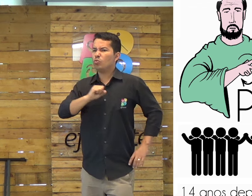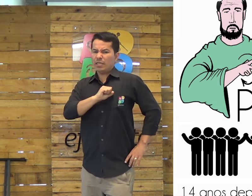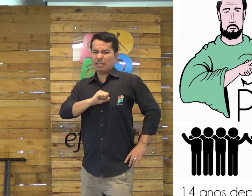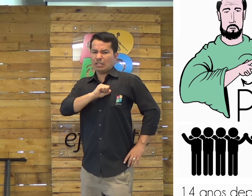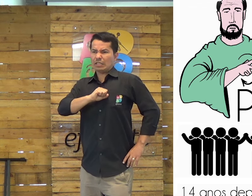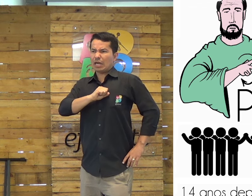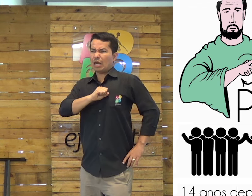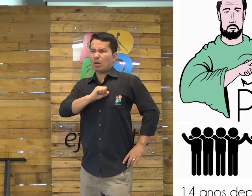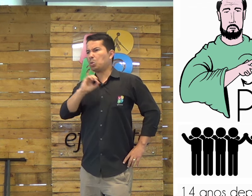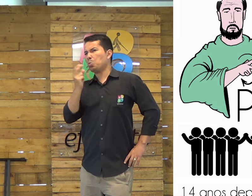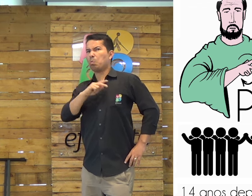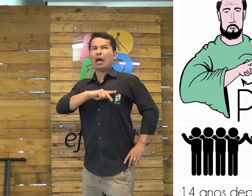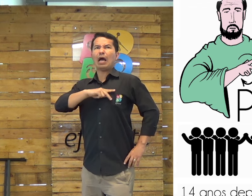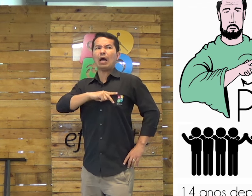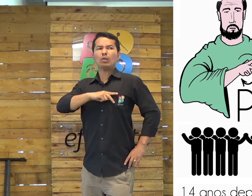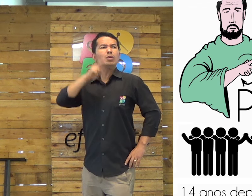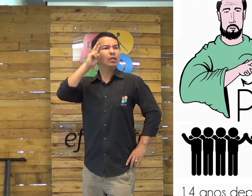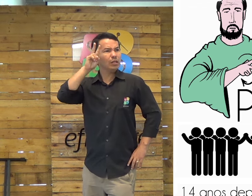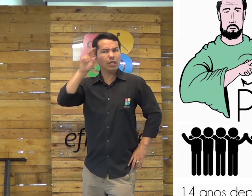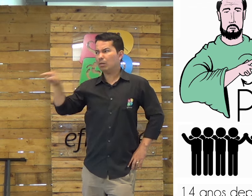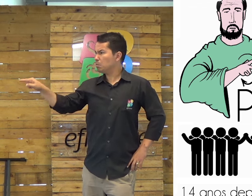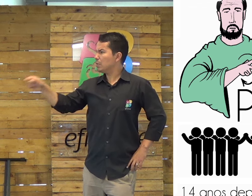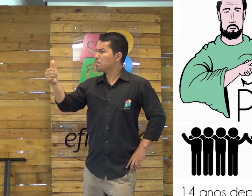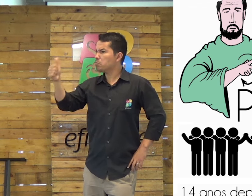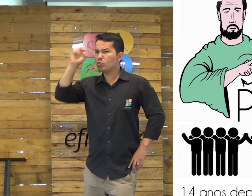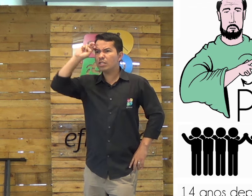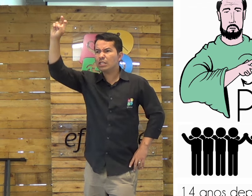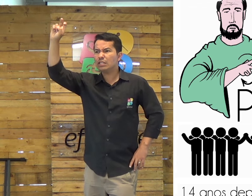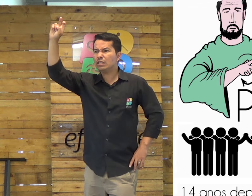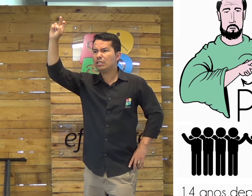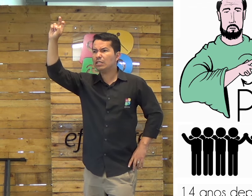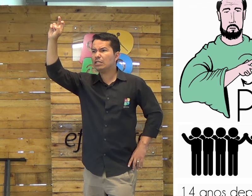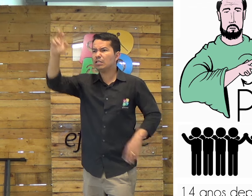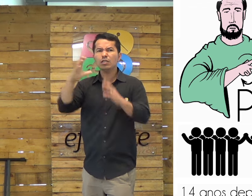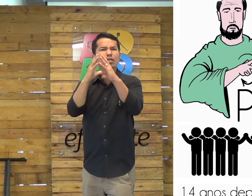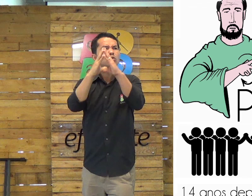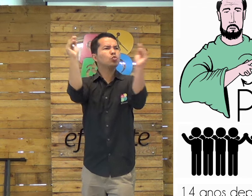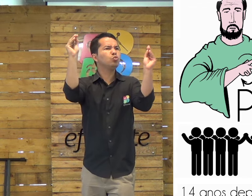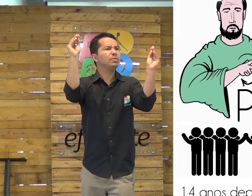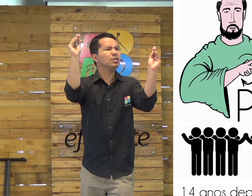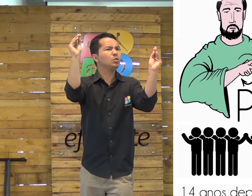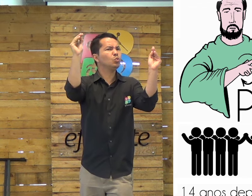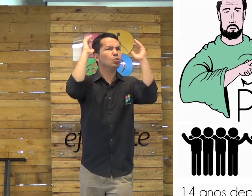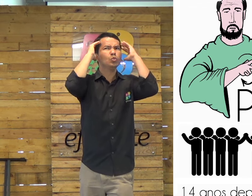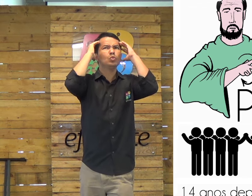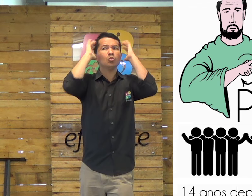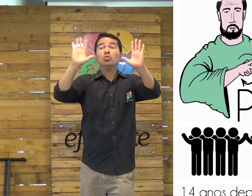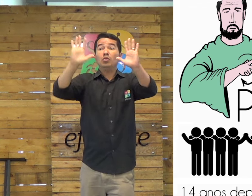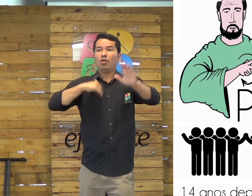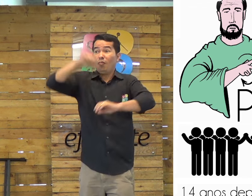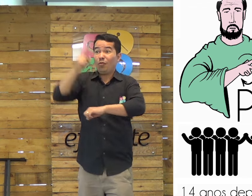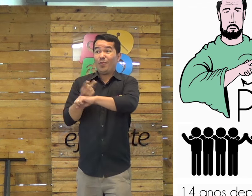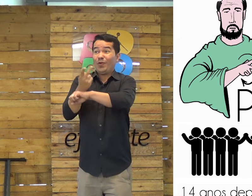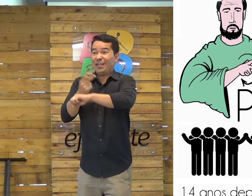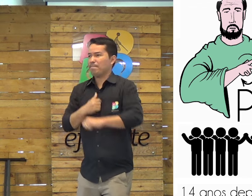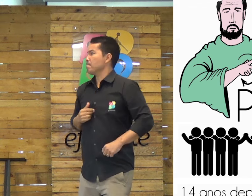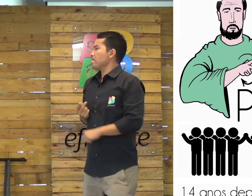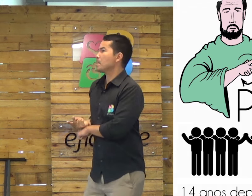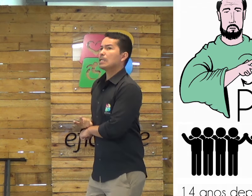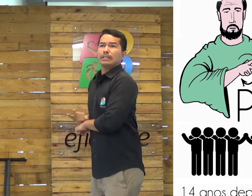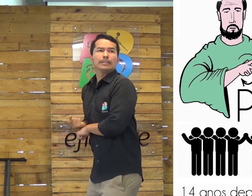ele meio que parou para pensar, não, mas não sei se é Paulo, se é Saulo. Ele é um cara inteligente. E ele